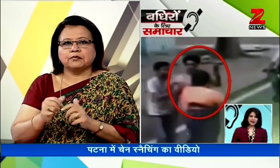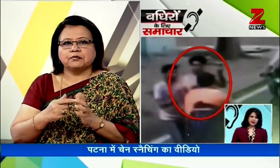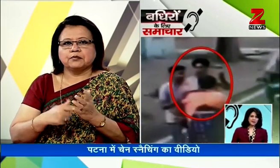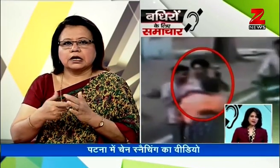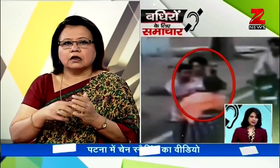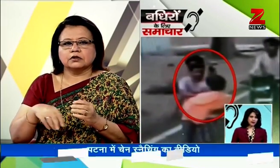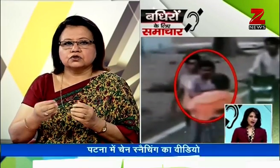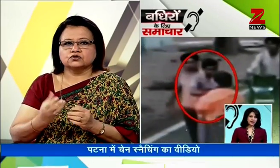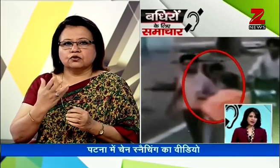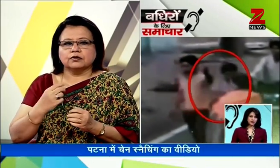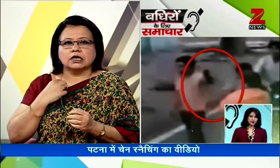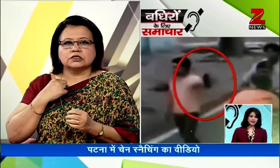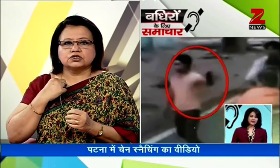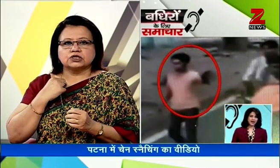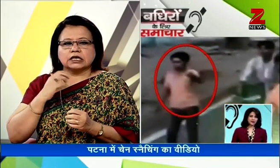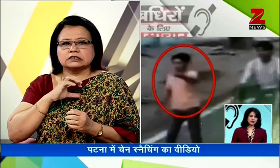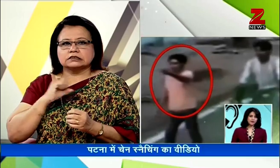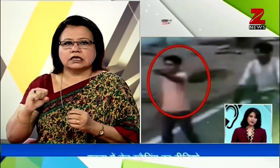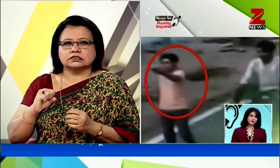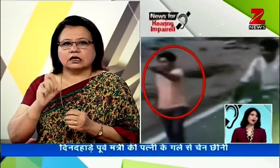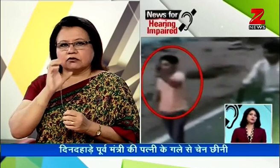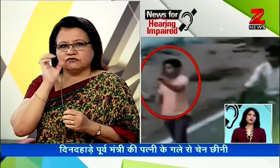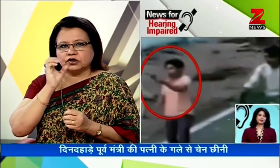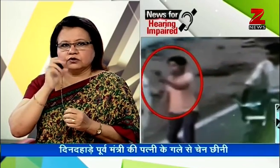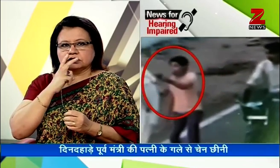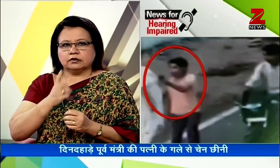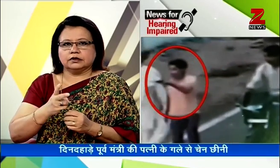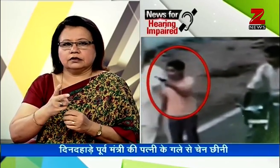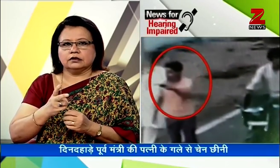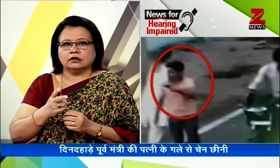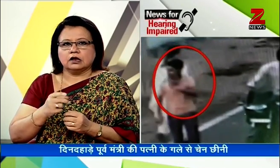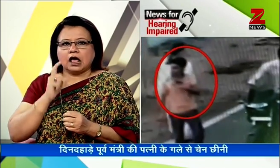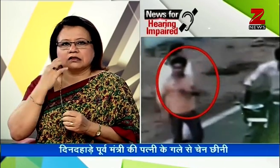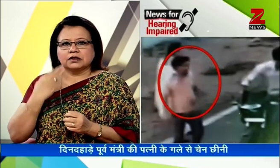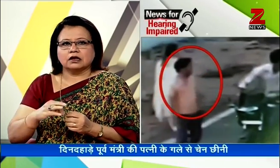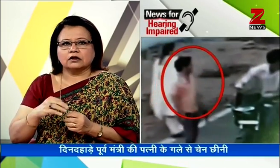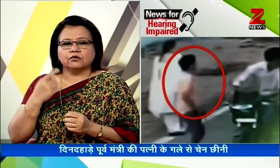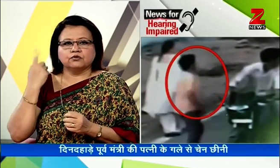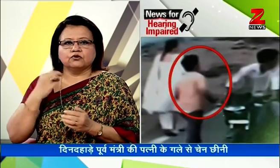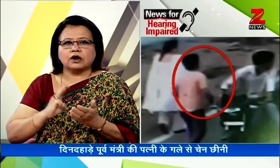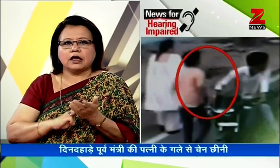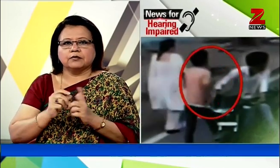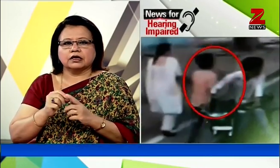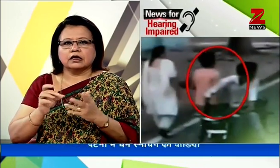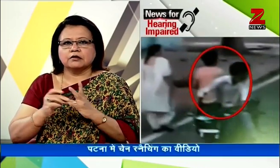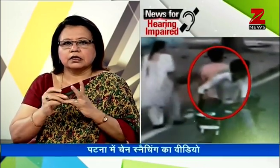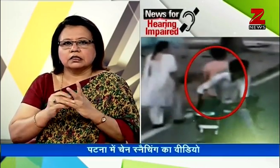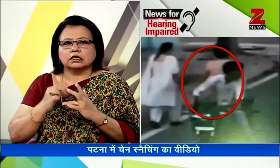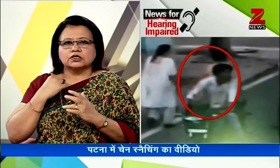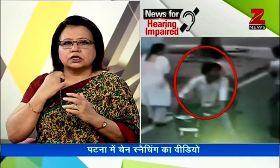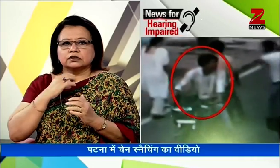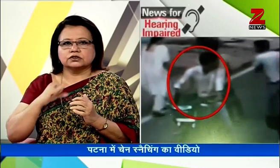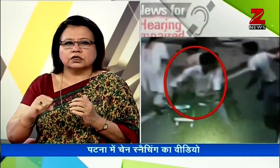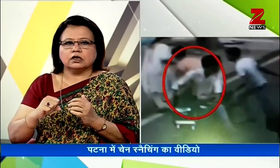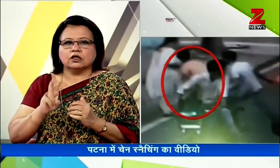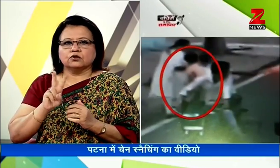और अब पटना में दिन दहाड़े चेन स्नैचिंग का वीडियो आपको दिखाते हैं। बदमाशों ने पूर्व मंत्री की पत्नी की चेन छीन